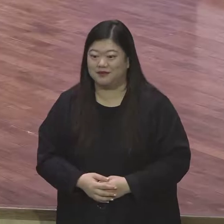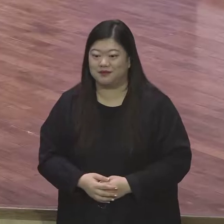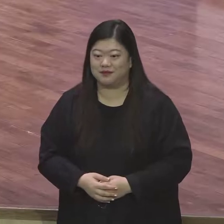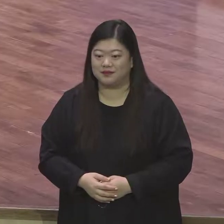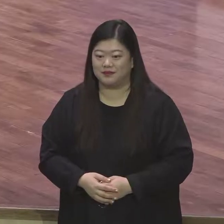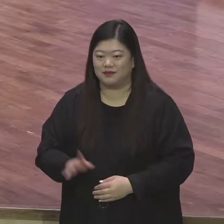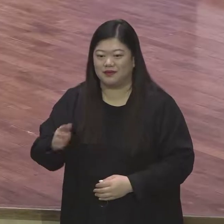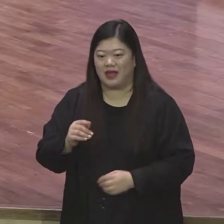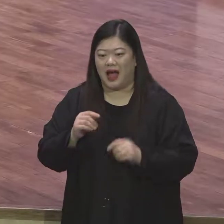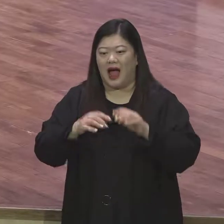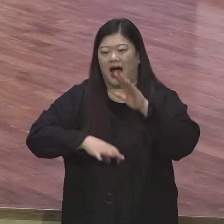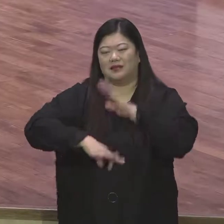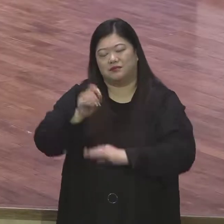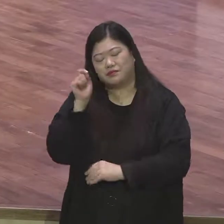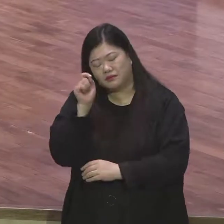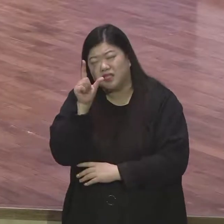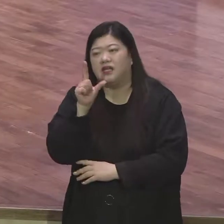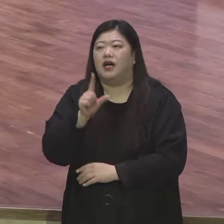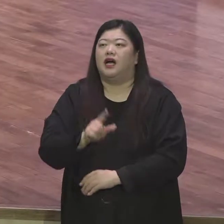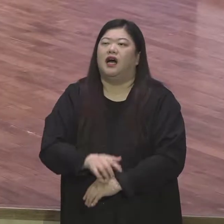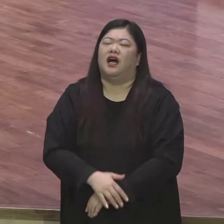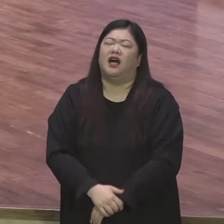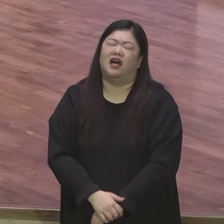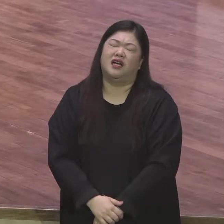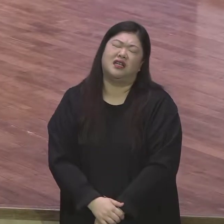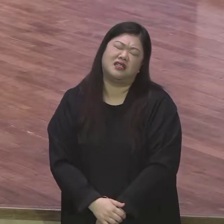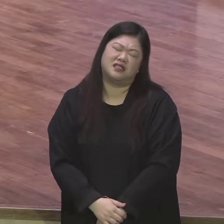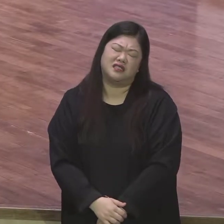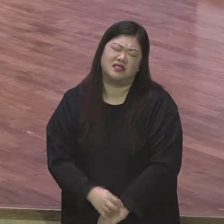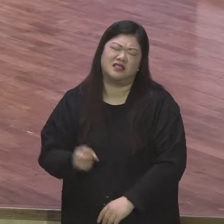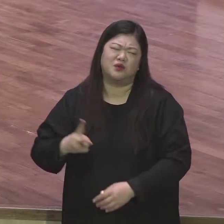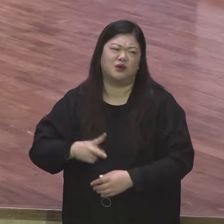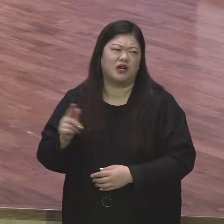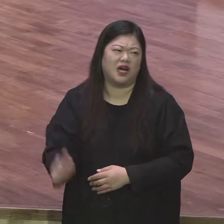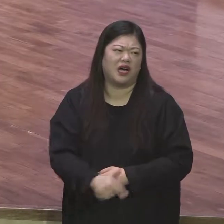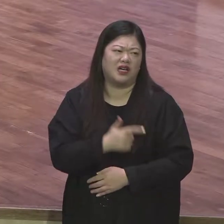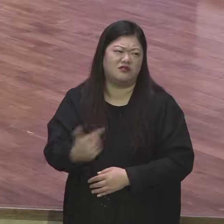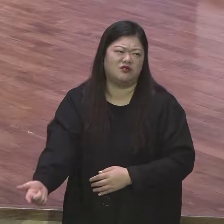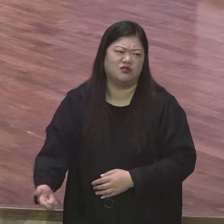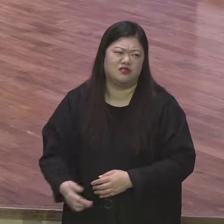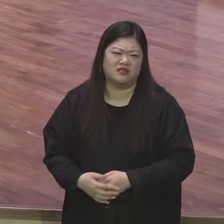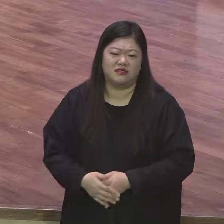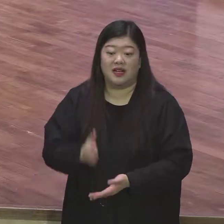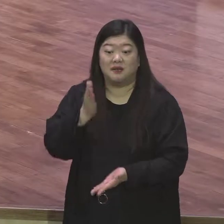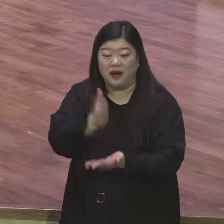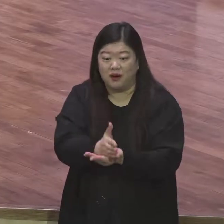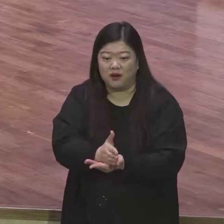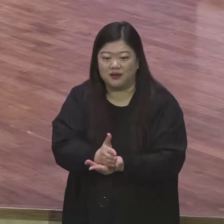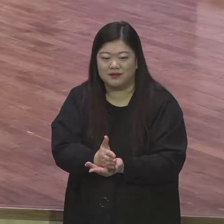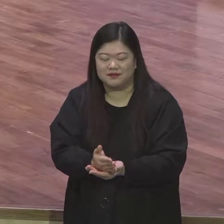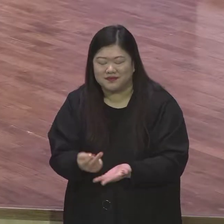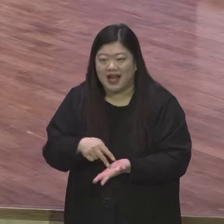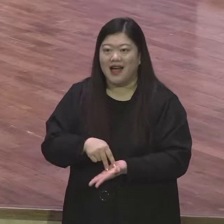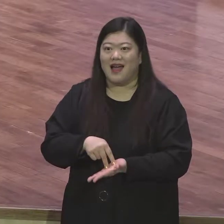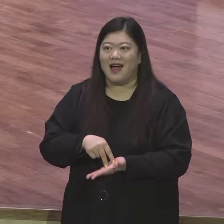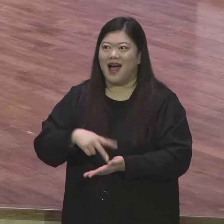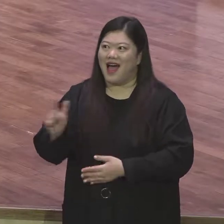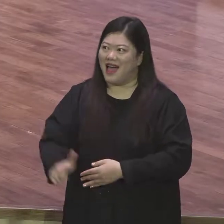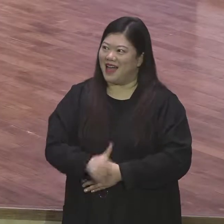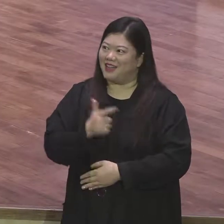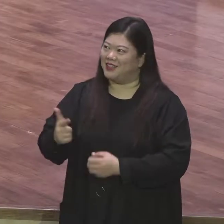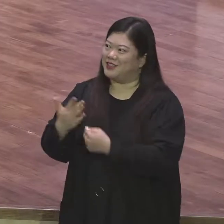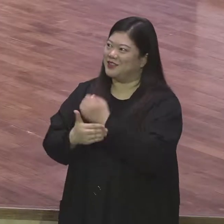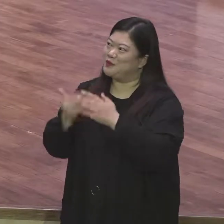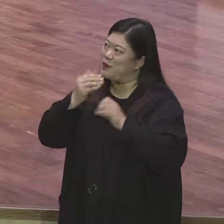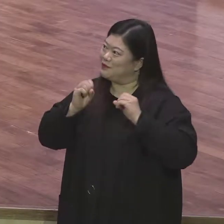늘 그렇게 기도하세요. 하나님 오늘 하루도 나에게 하루를 허락해 주셨는데 복음 전파에 생명